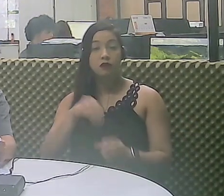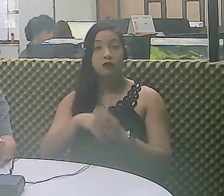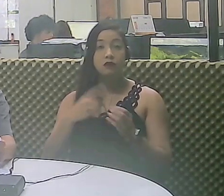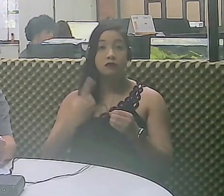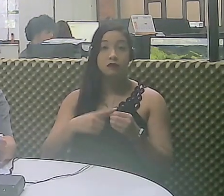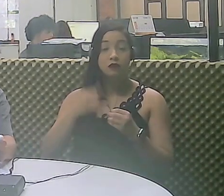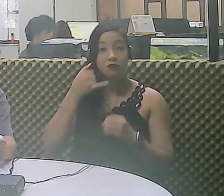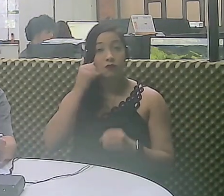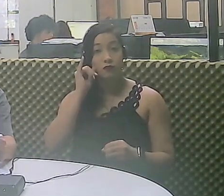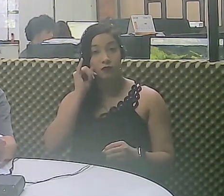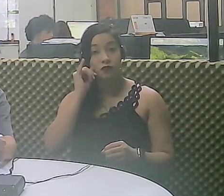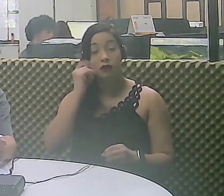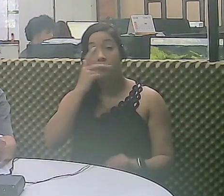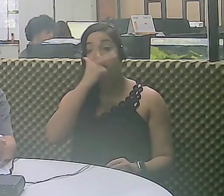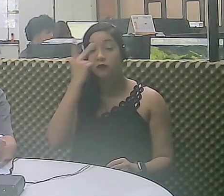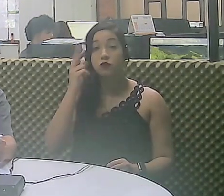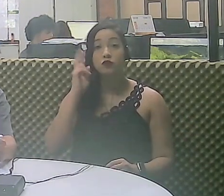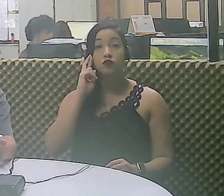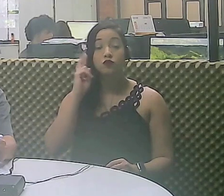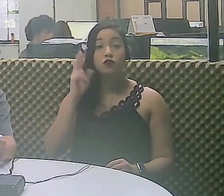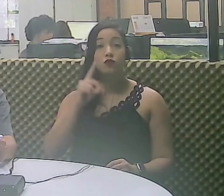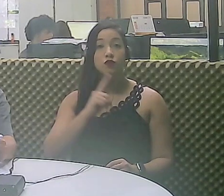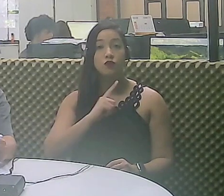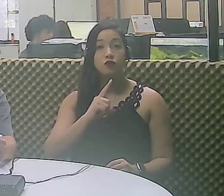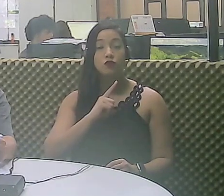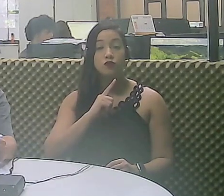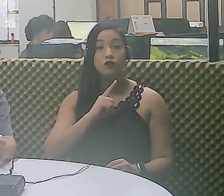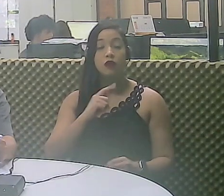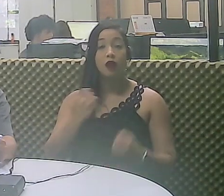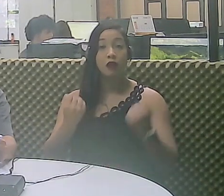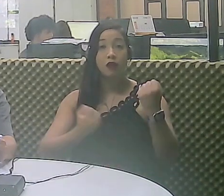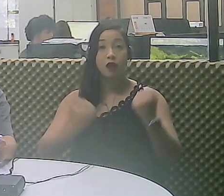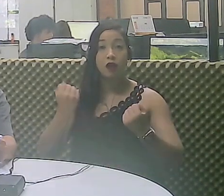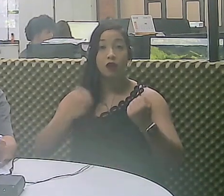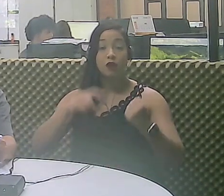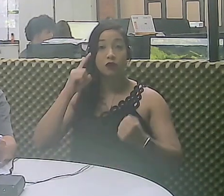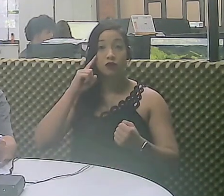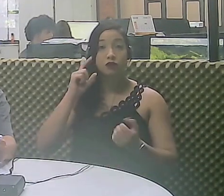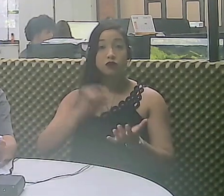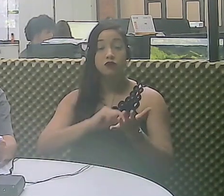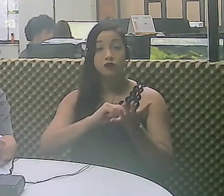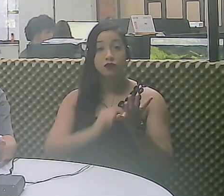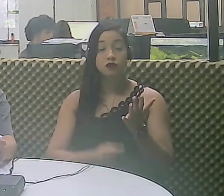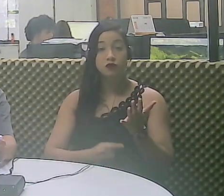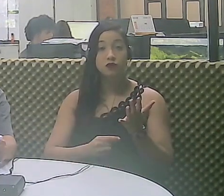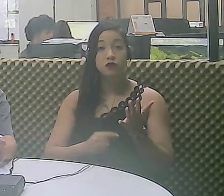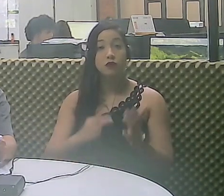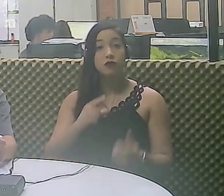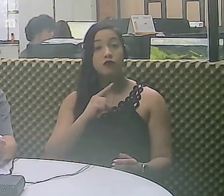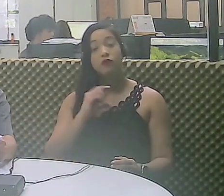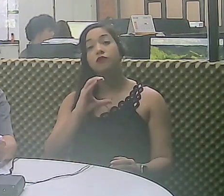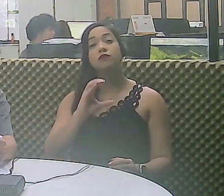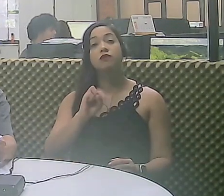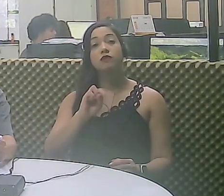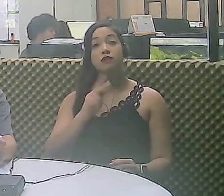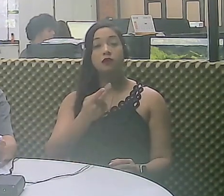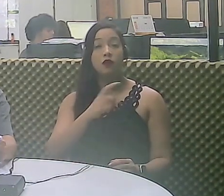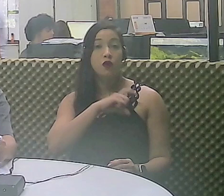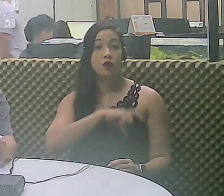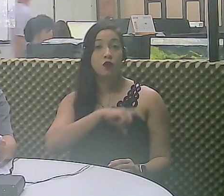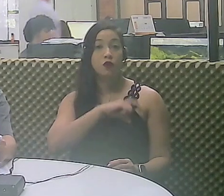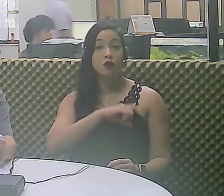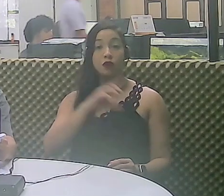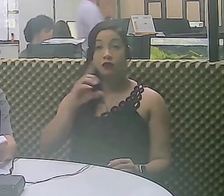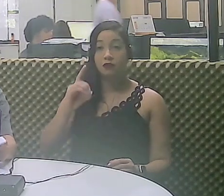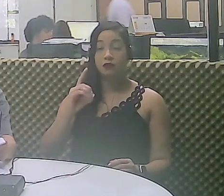urbana e rural quem for proprietário comodatário do veículo na data da inscrição e possuir CNH a partir da